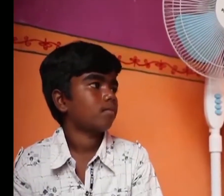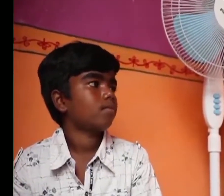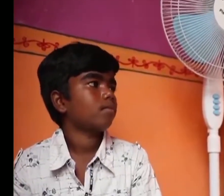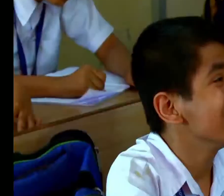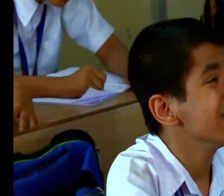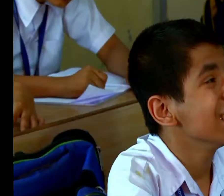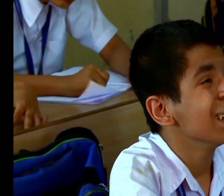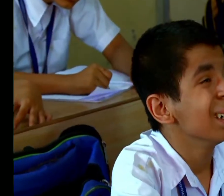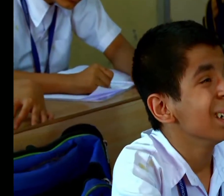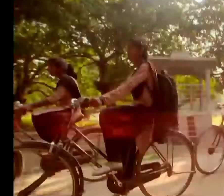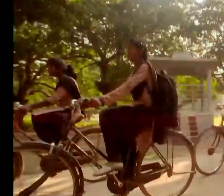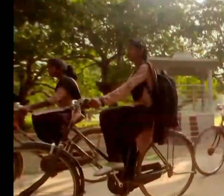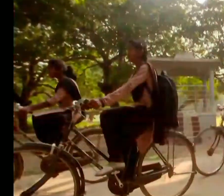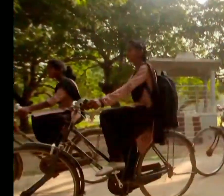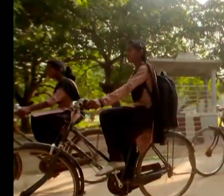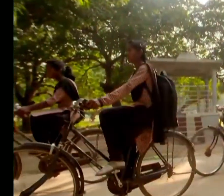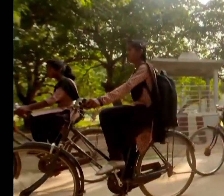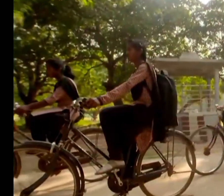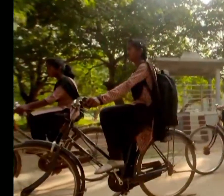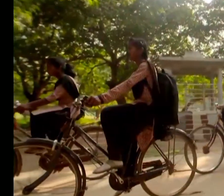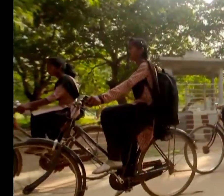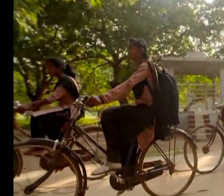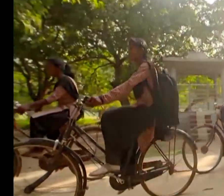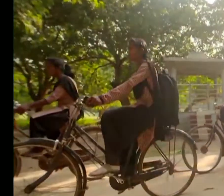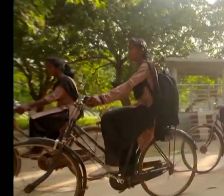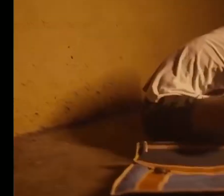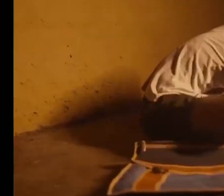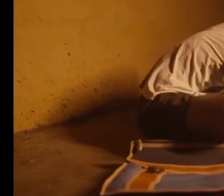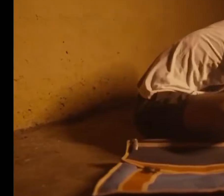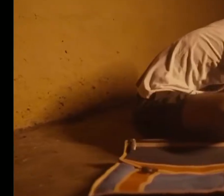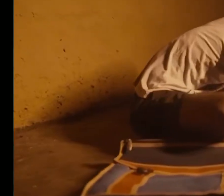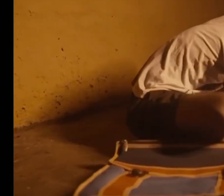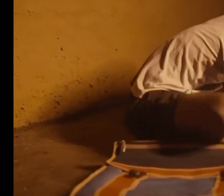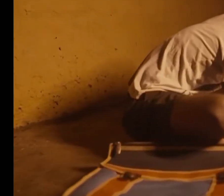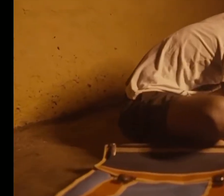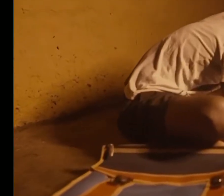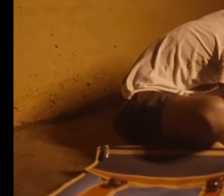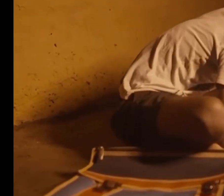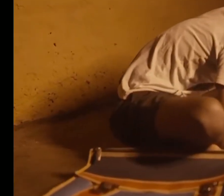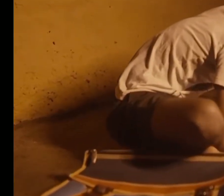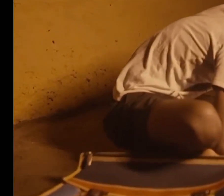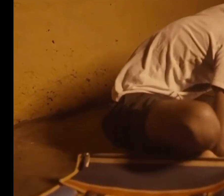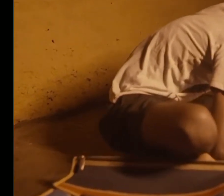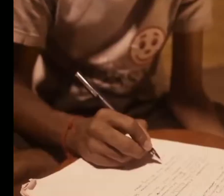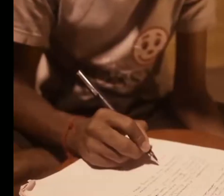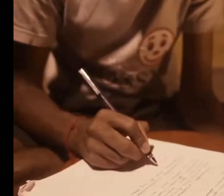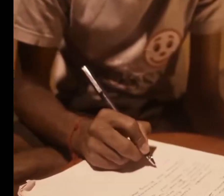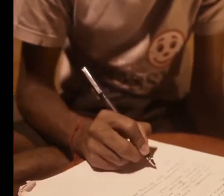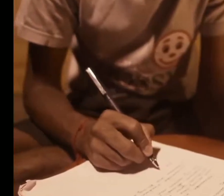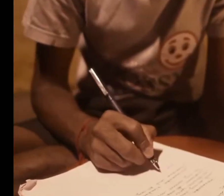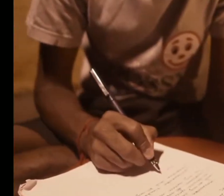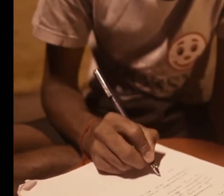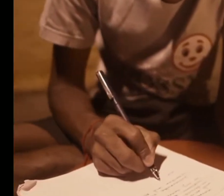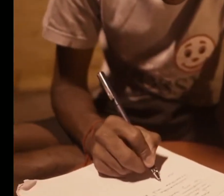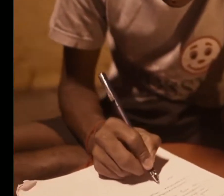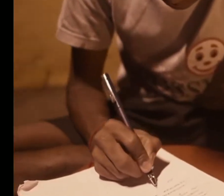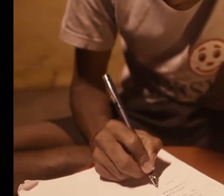रास्ता स्वयं चुने। जीवन ये प्रकाशित करने, राहों को आलोकित